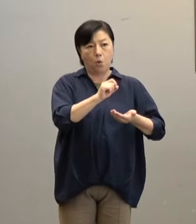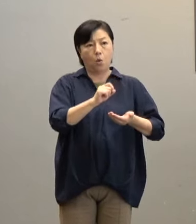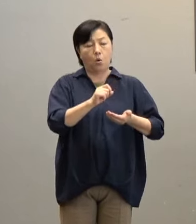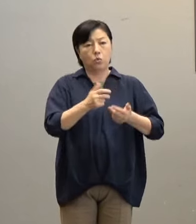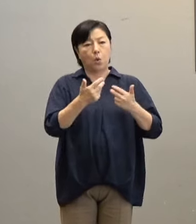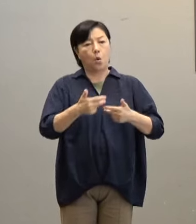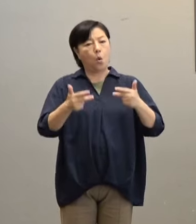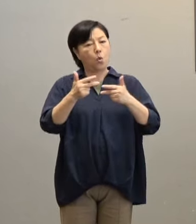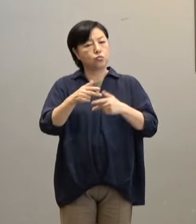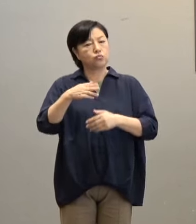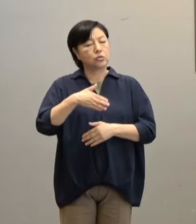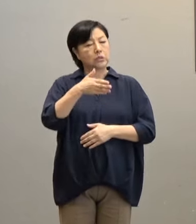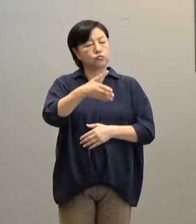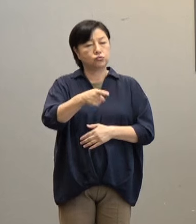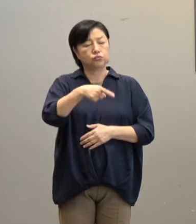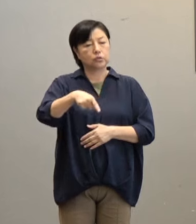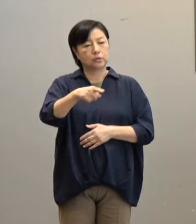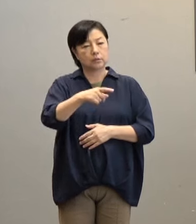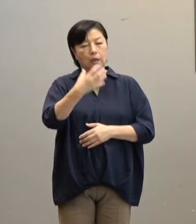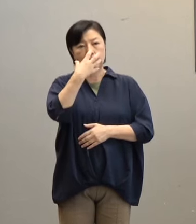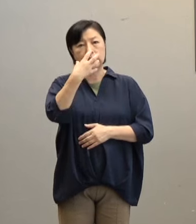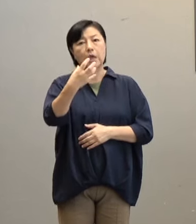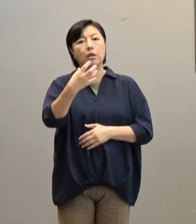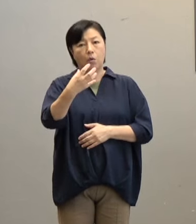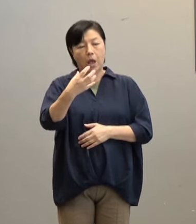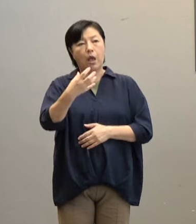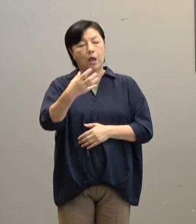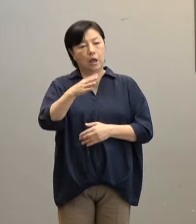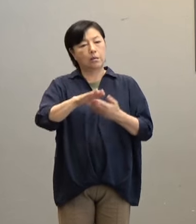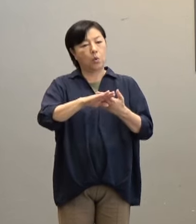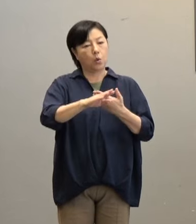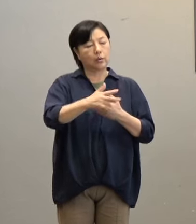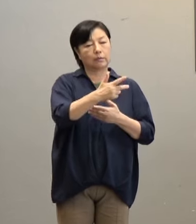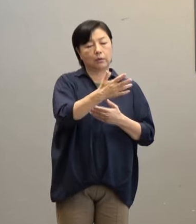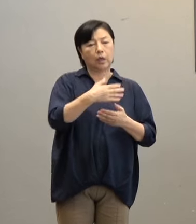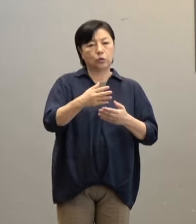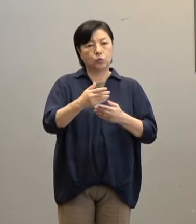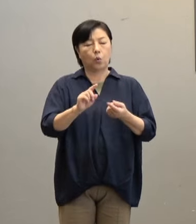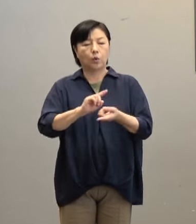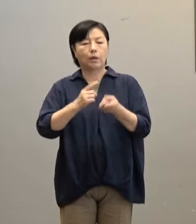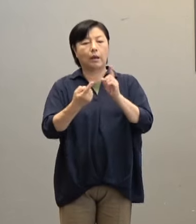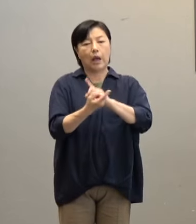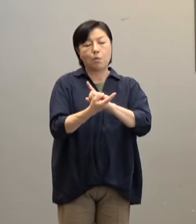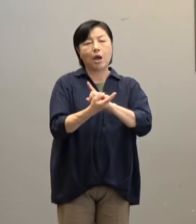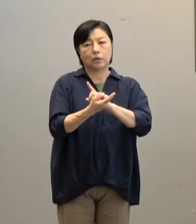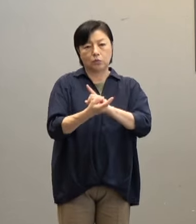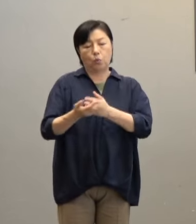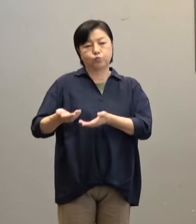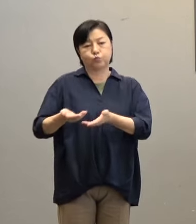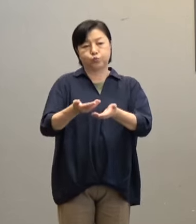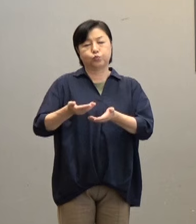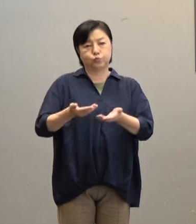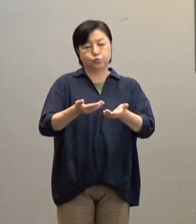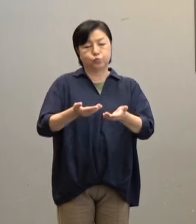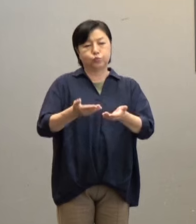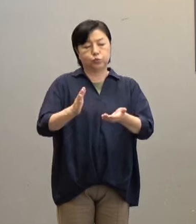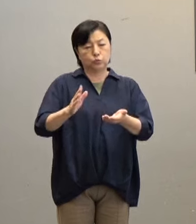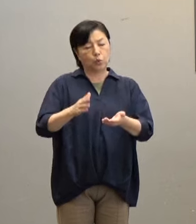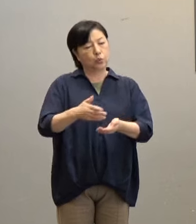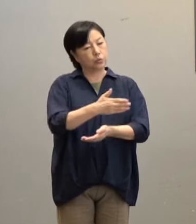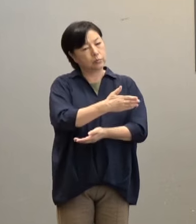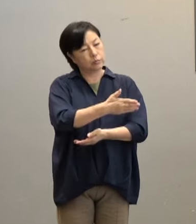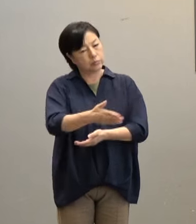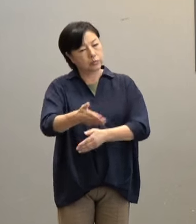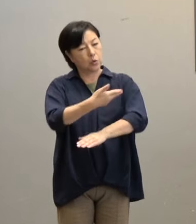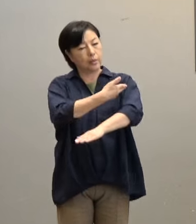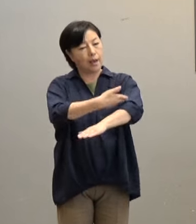線は災害時の首都圏からの代替輸送網として期待もあるわけですけれども、率直にこ の, 一連の流れをどういうふうに